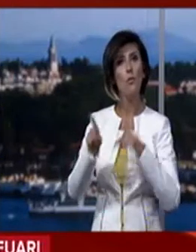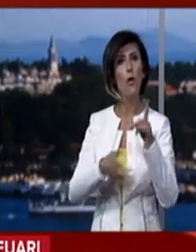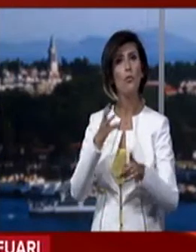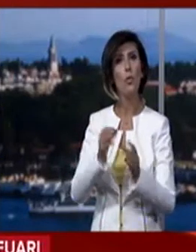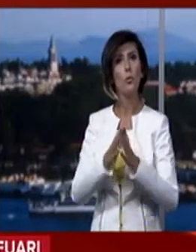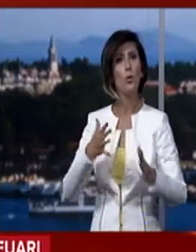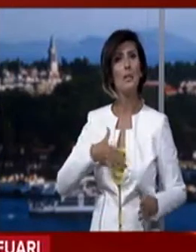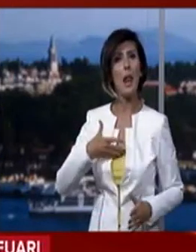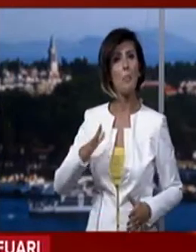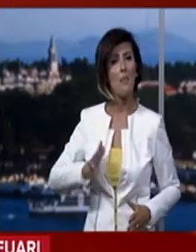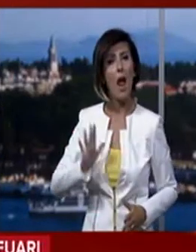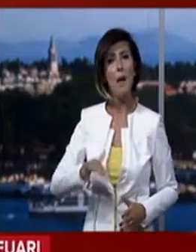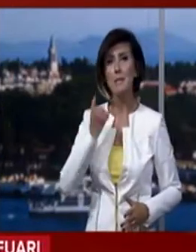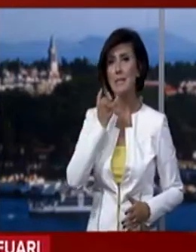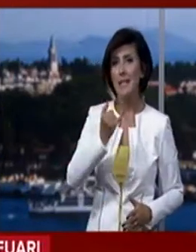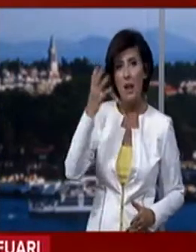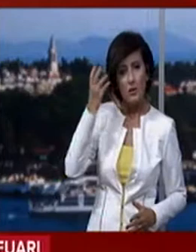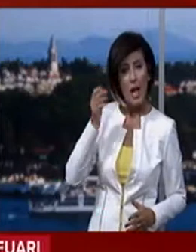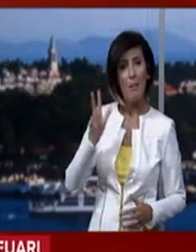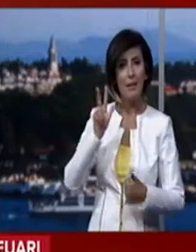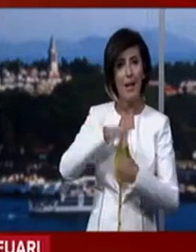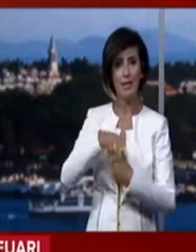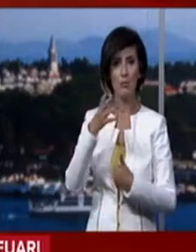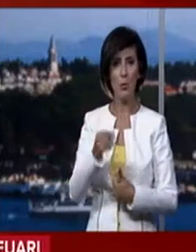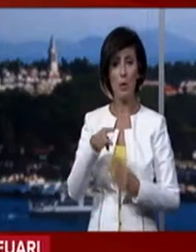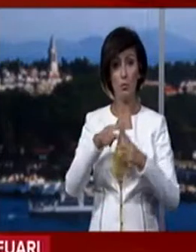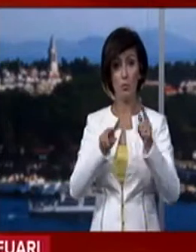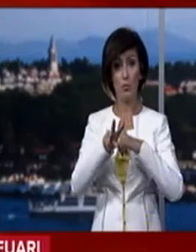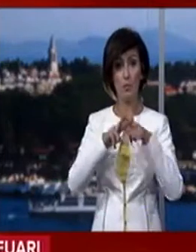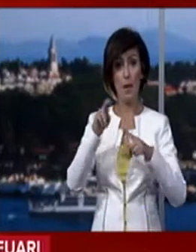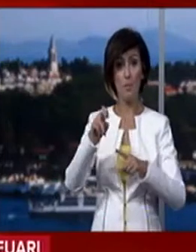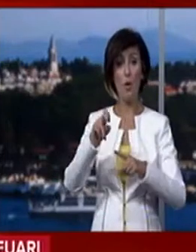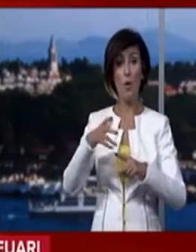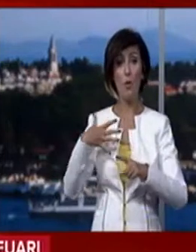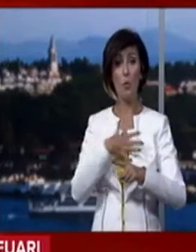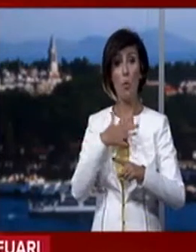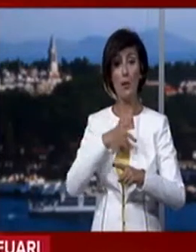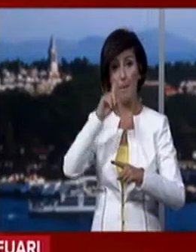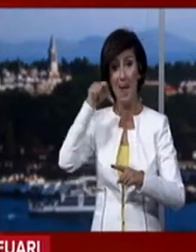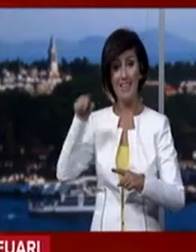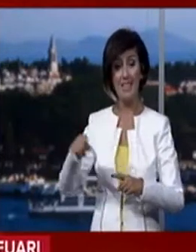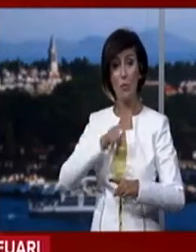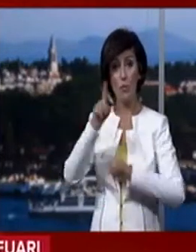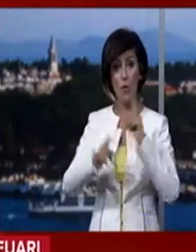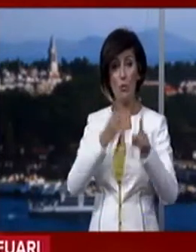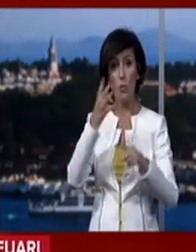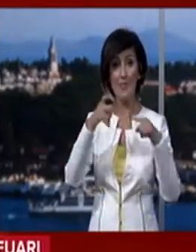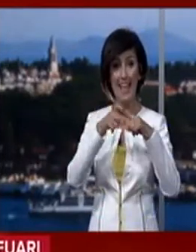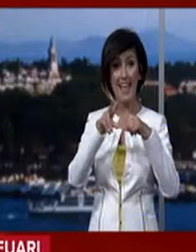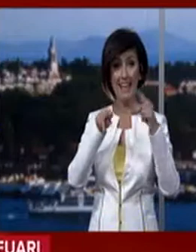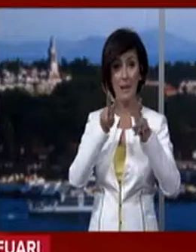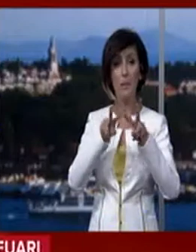çok büyük talep var. Hem ziyaretçi anlamında hem de katılımcı anlamında. TÜYAP Kongre Merkezi'ndeki fuar 4 Ekim pazar gününe kadar